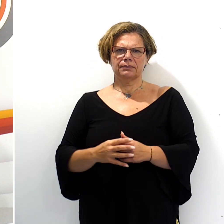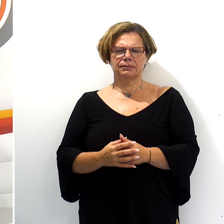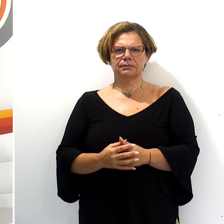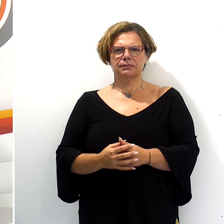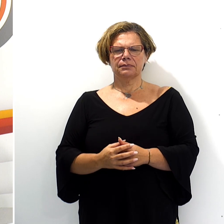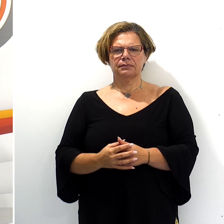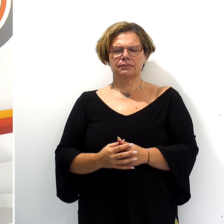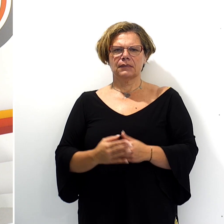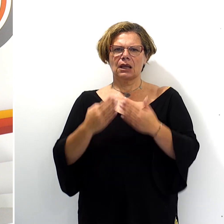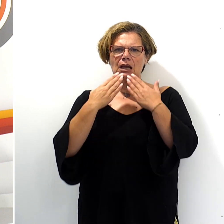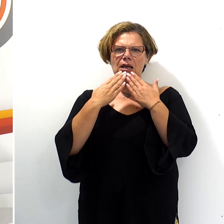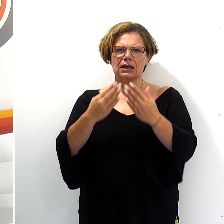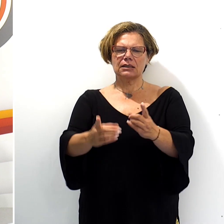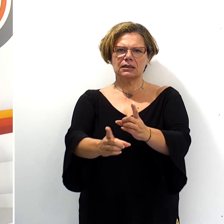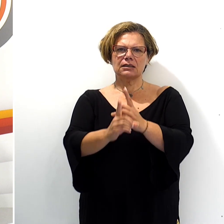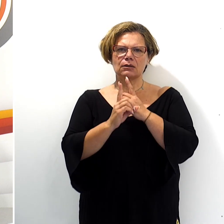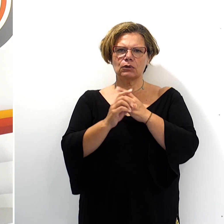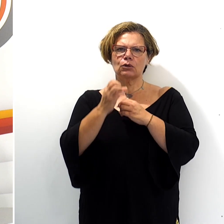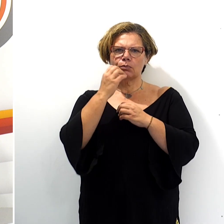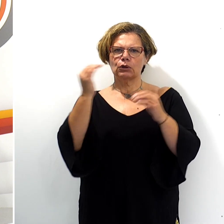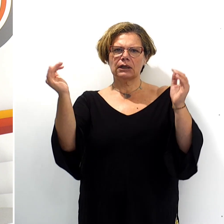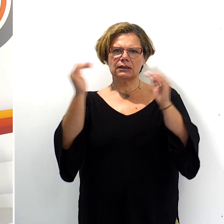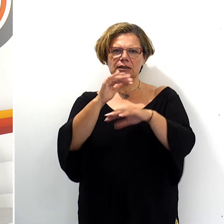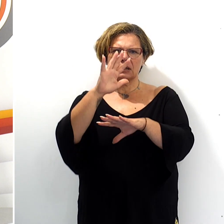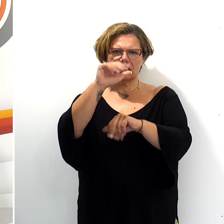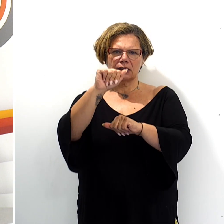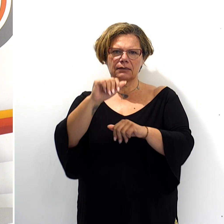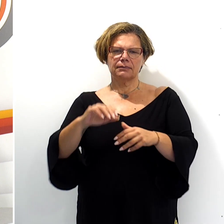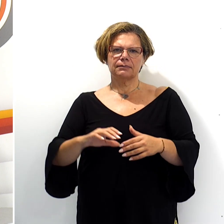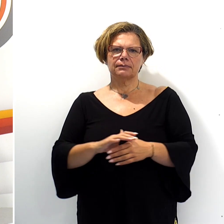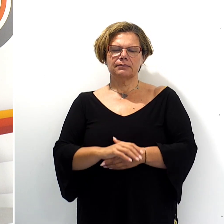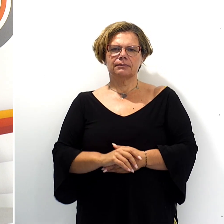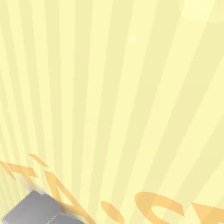arancione Grazie per averci seguito buona serata